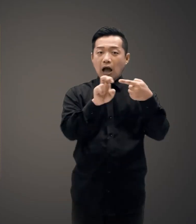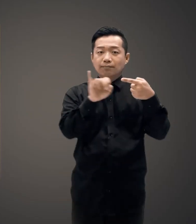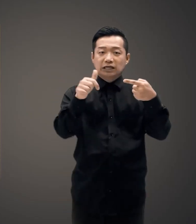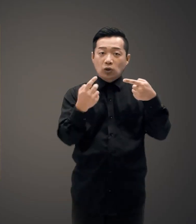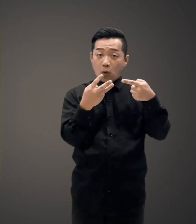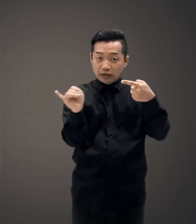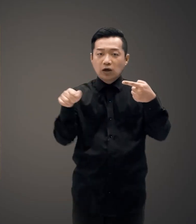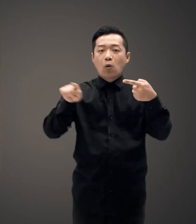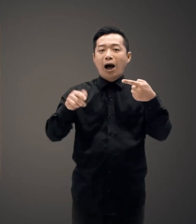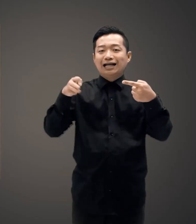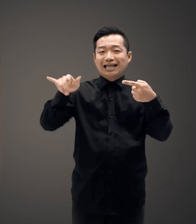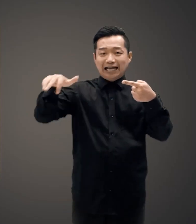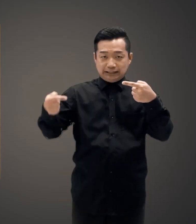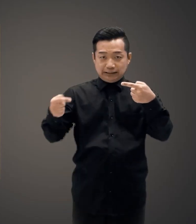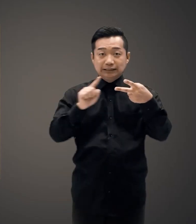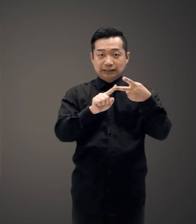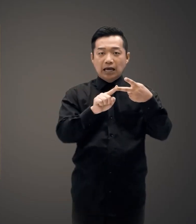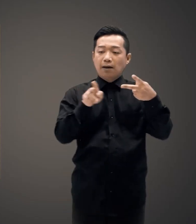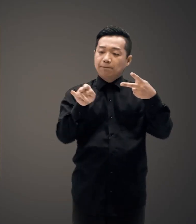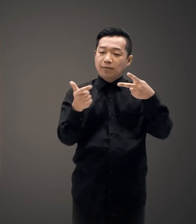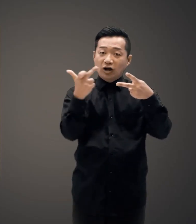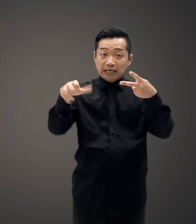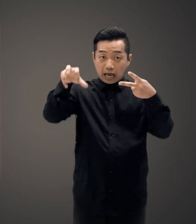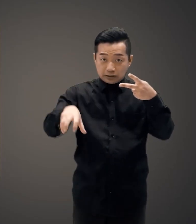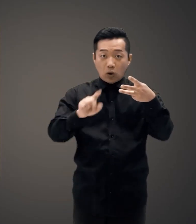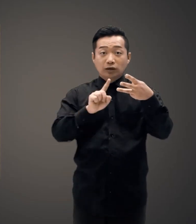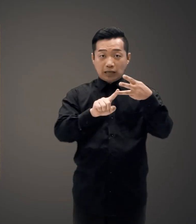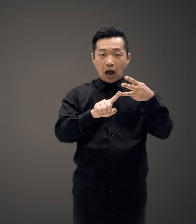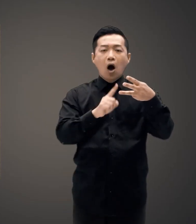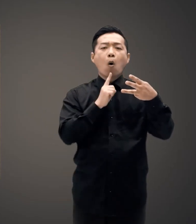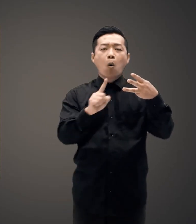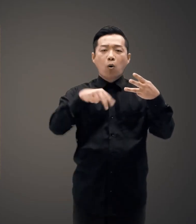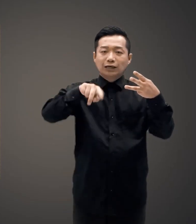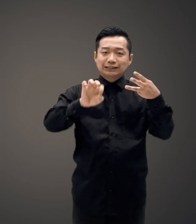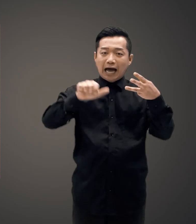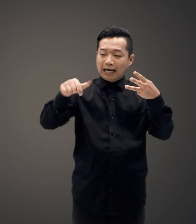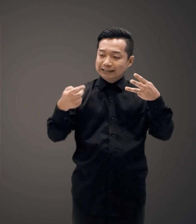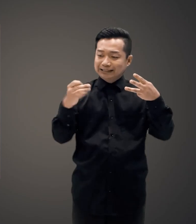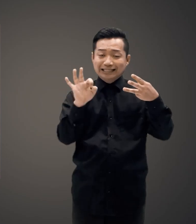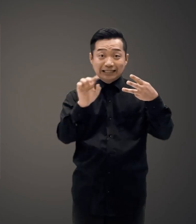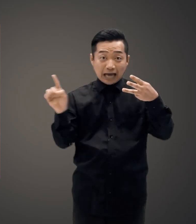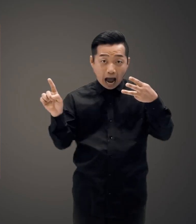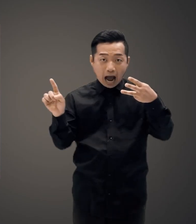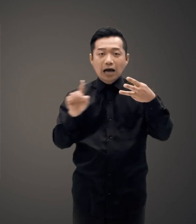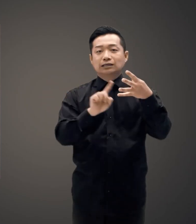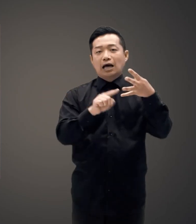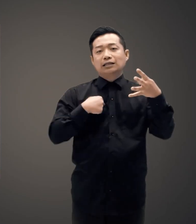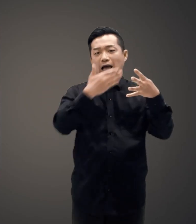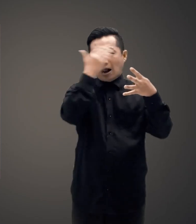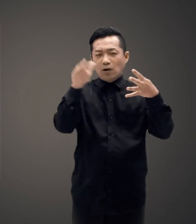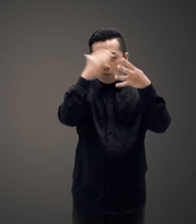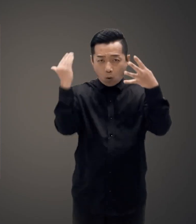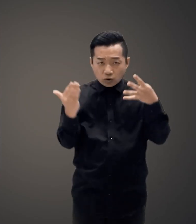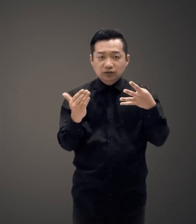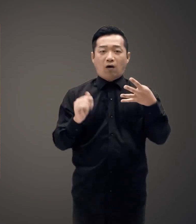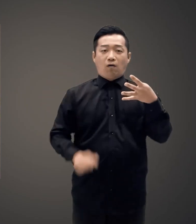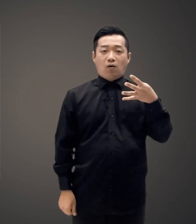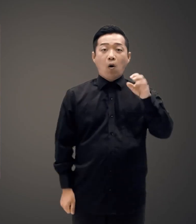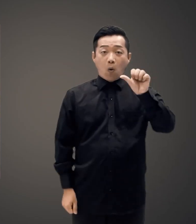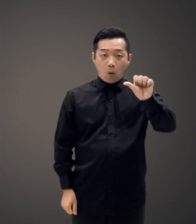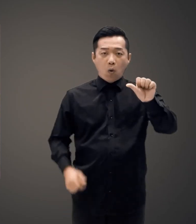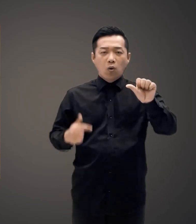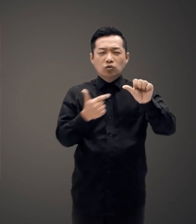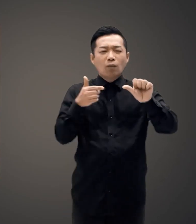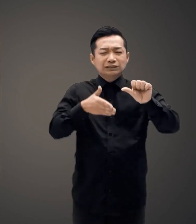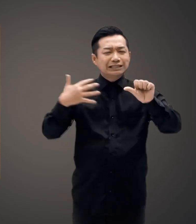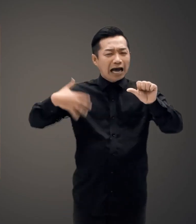있는데요. 1. 미누리와 테츠 2. 변산에서 3. 5. 상그리아 4. 내 할머니의 모든